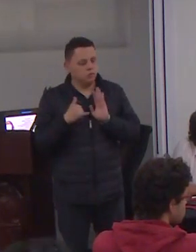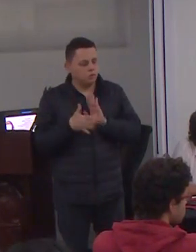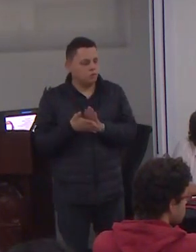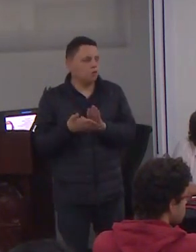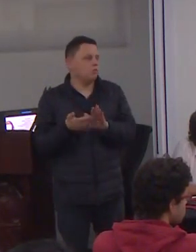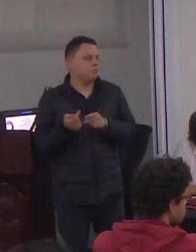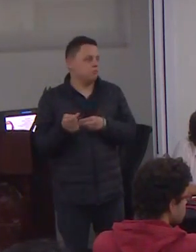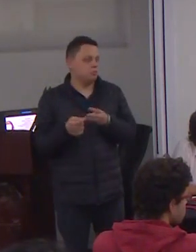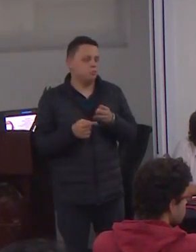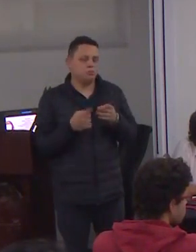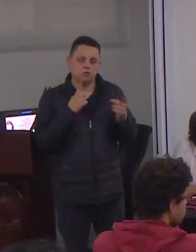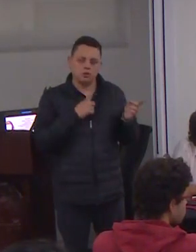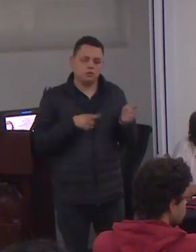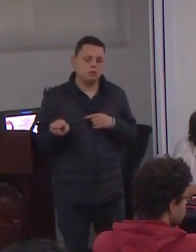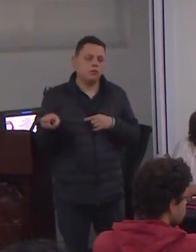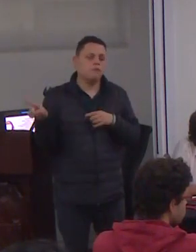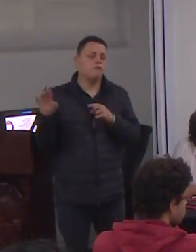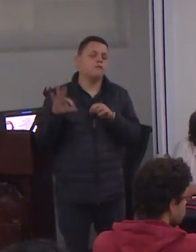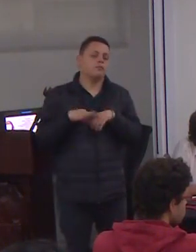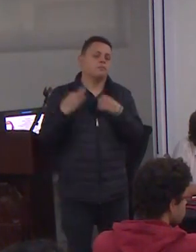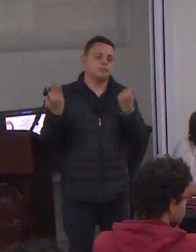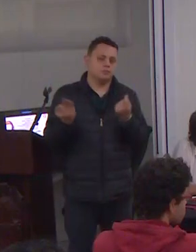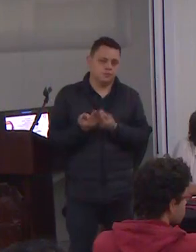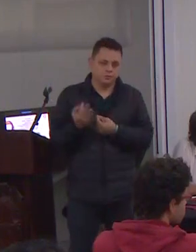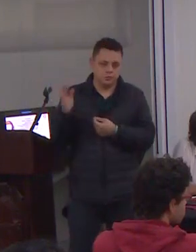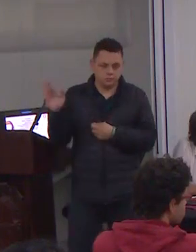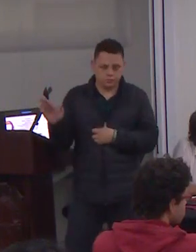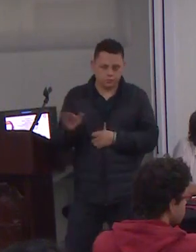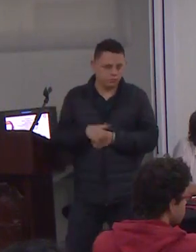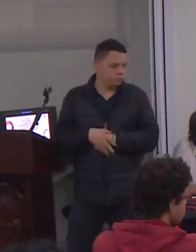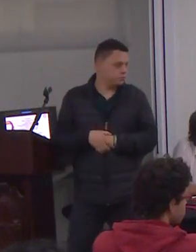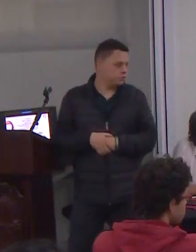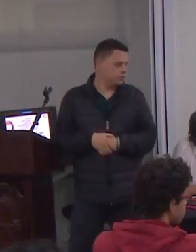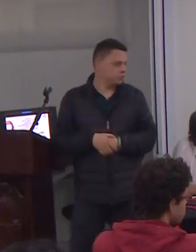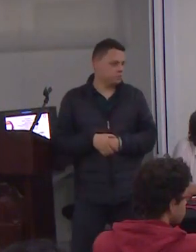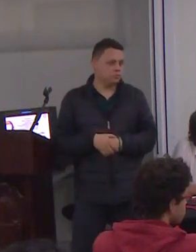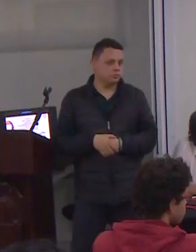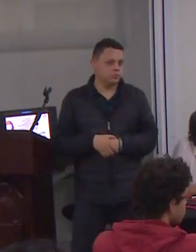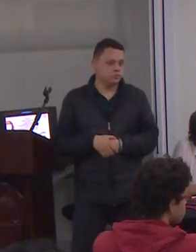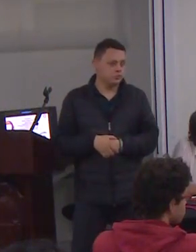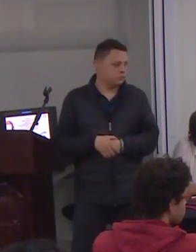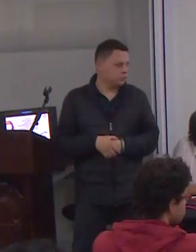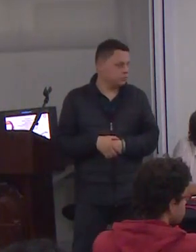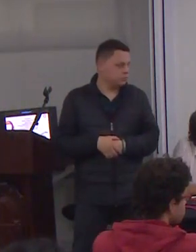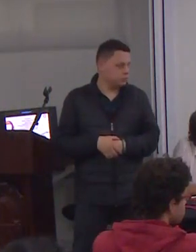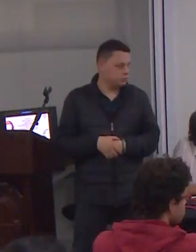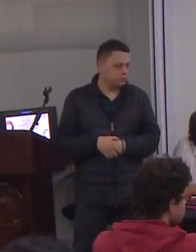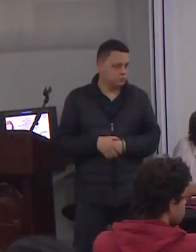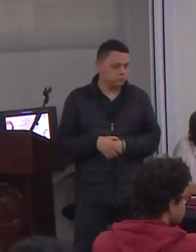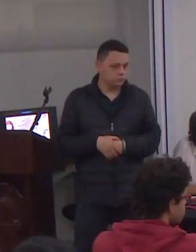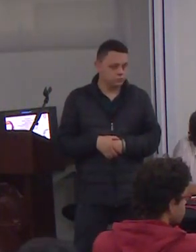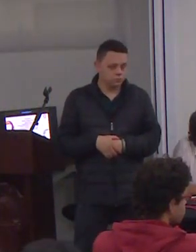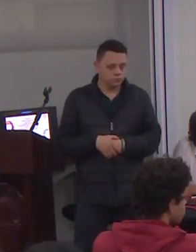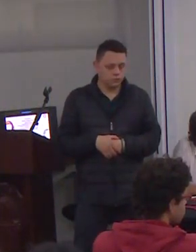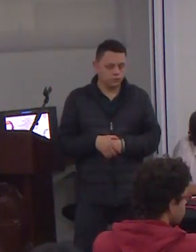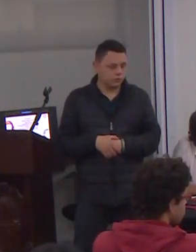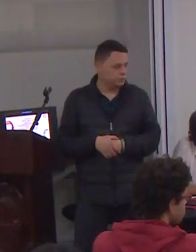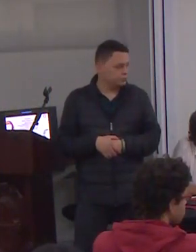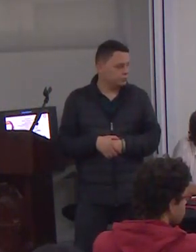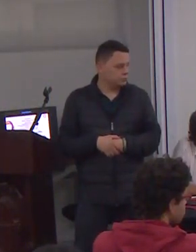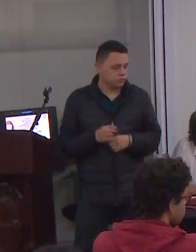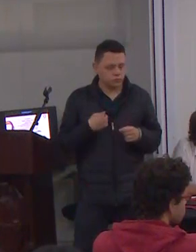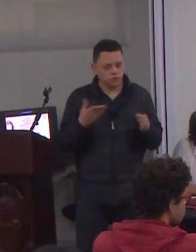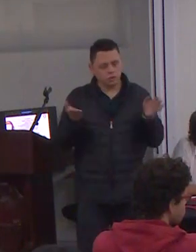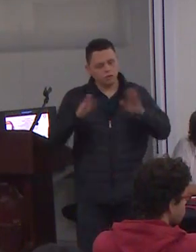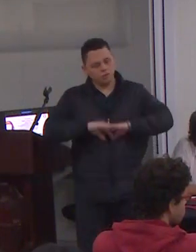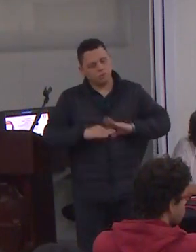era más el discurso de la familia es decir era más como tratando de digamos como de encubrir